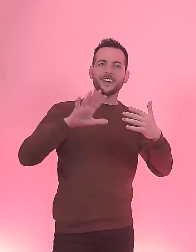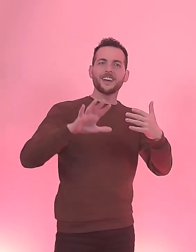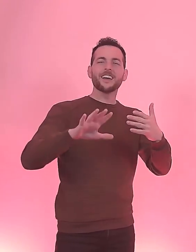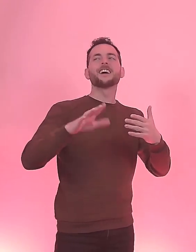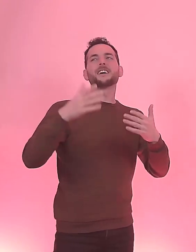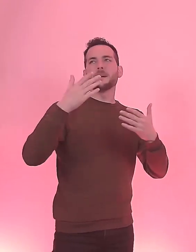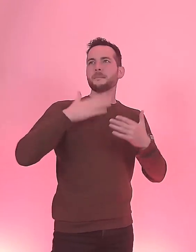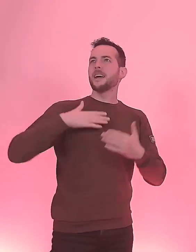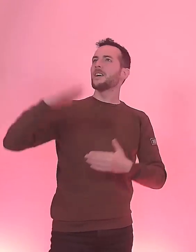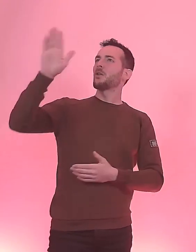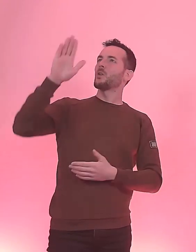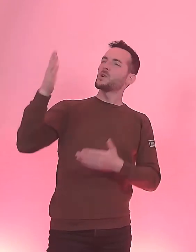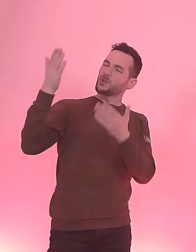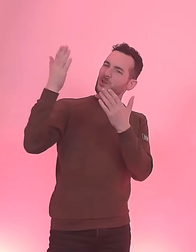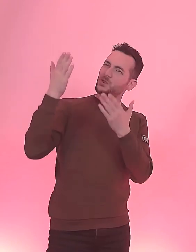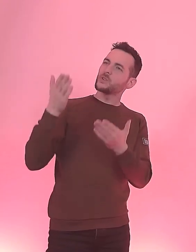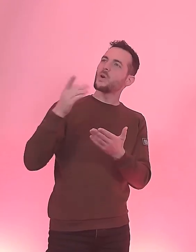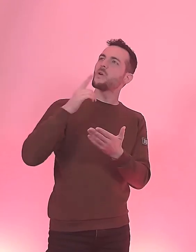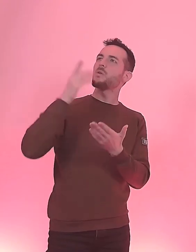is